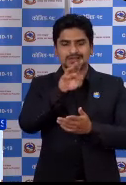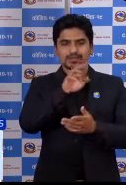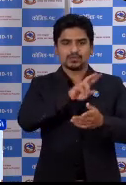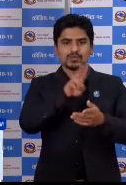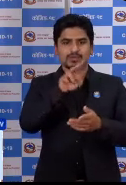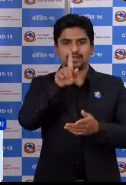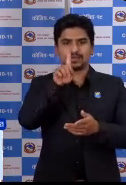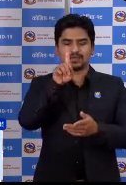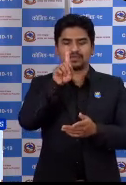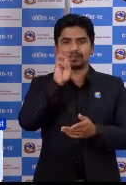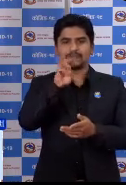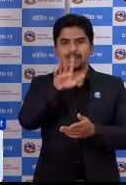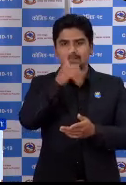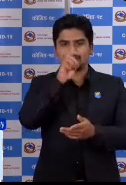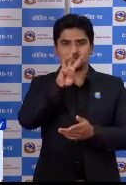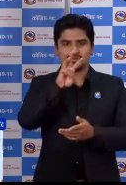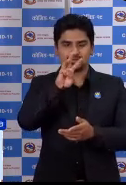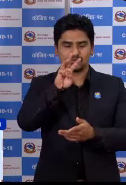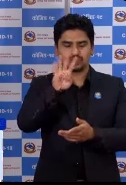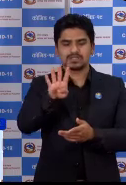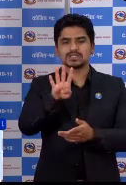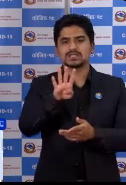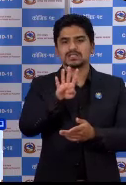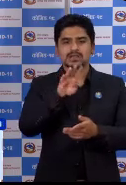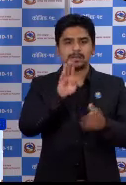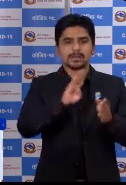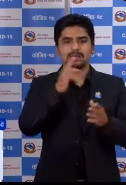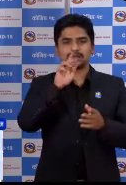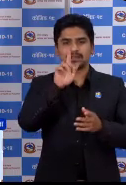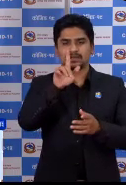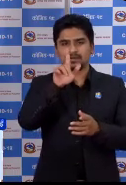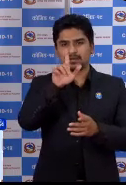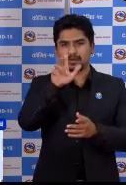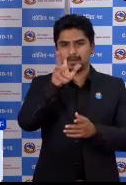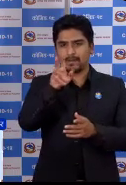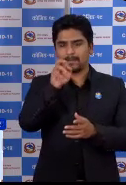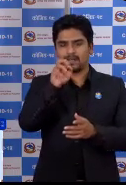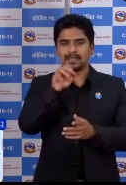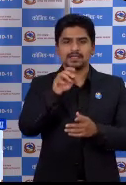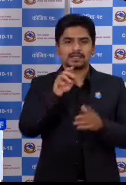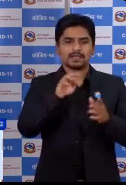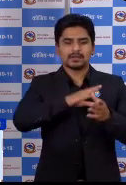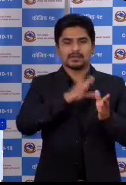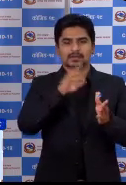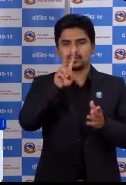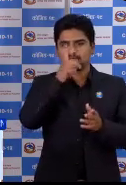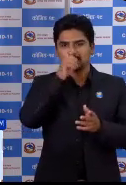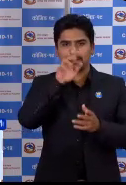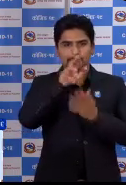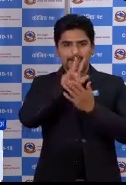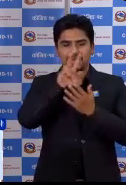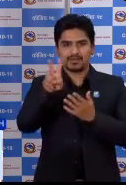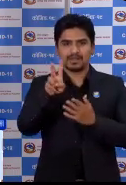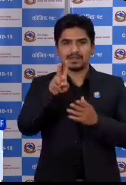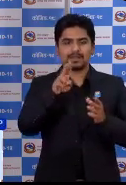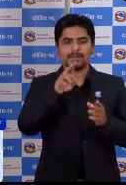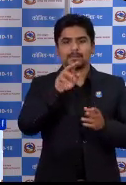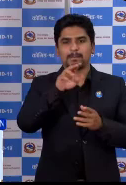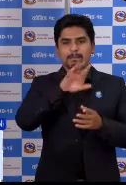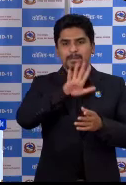1,534, बागमती प्रदेशमा 90, गण्डकी प्रदेशमा 292, त्यसै गरी प्रदेश नम्बर 5